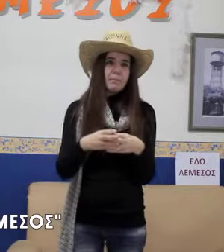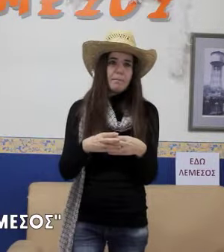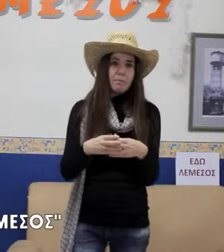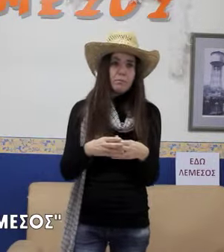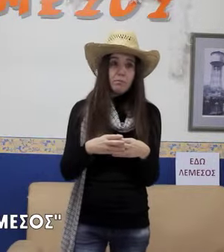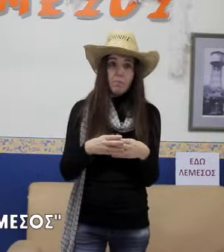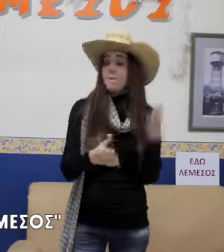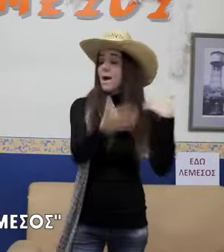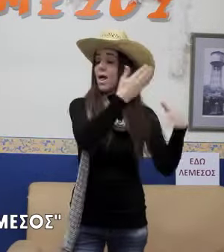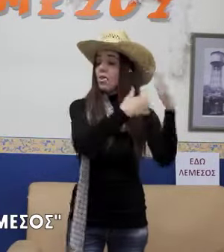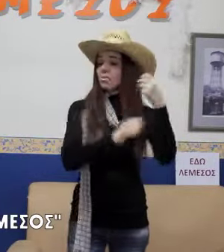Παράδοση άρματος